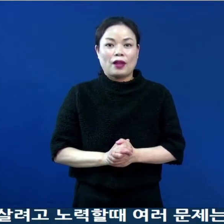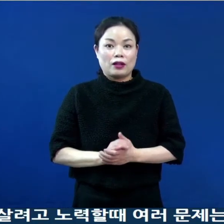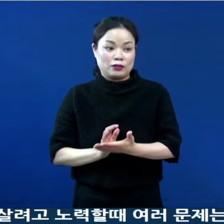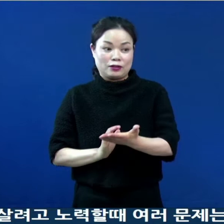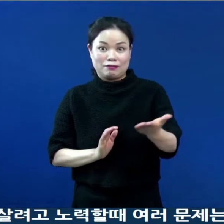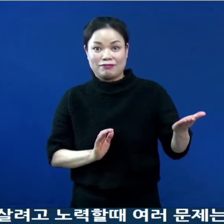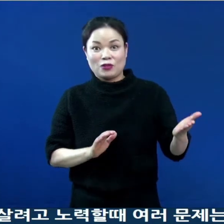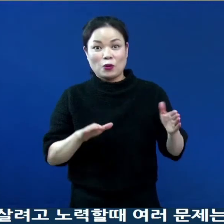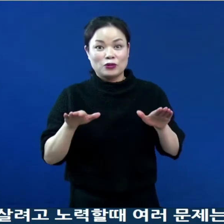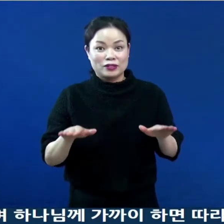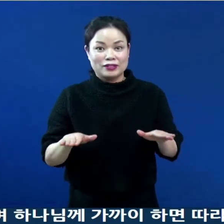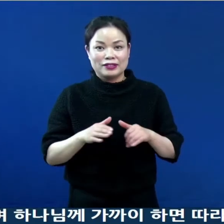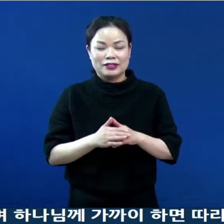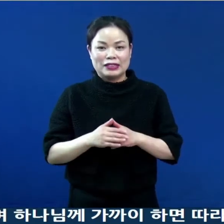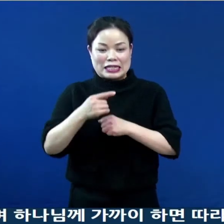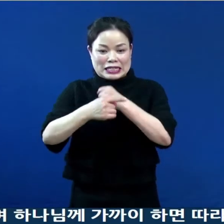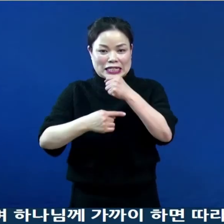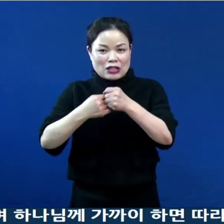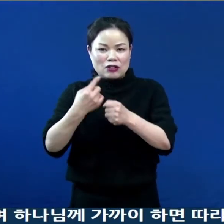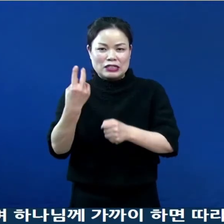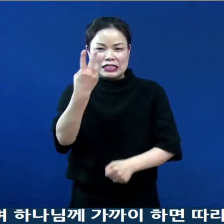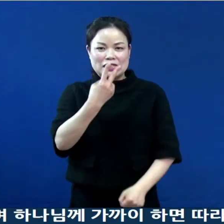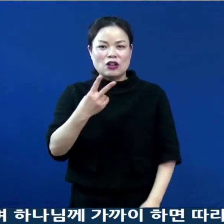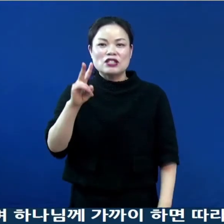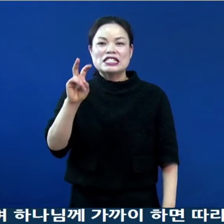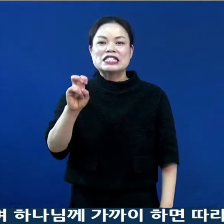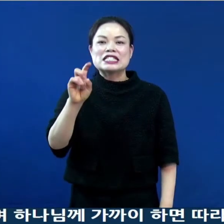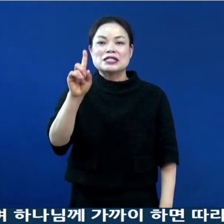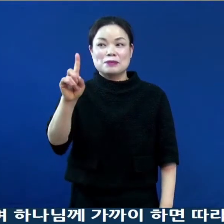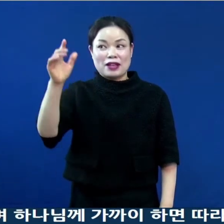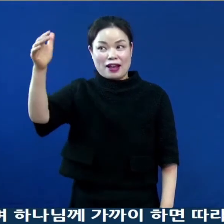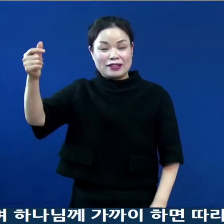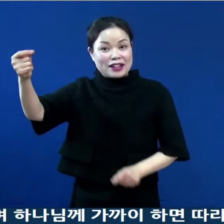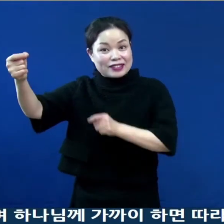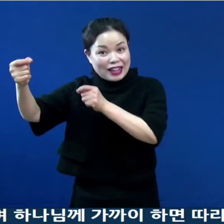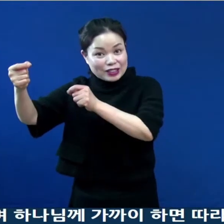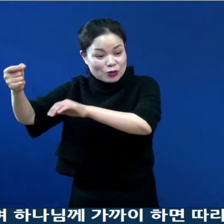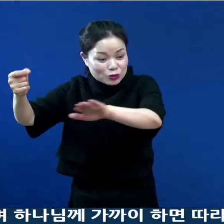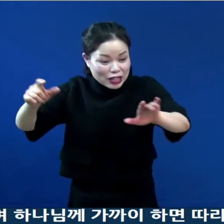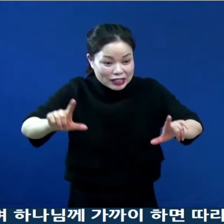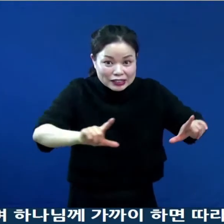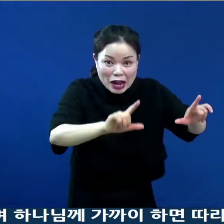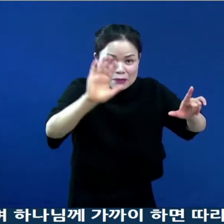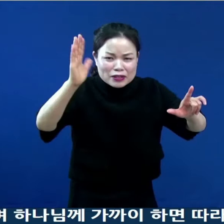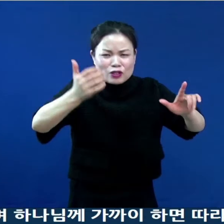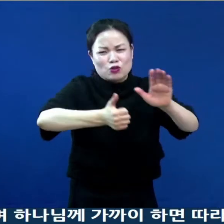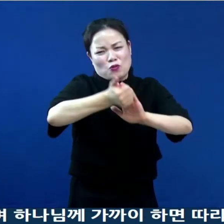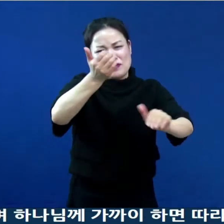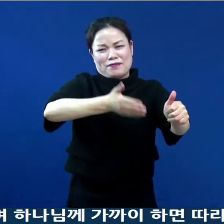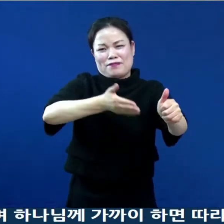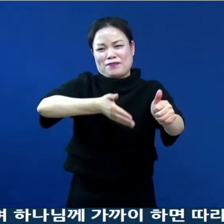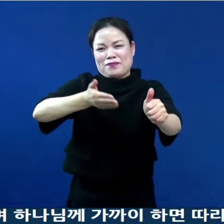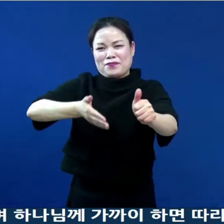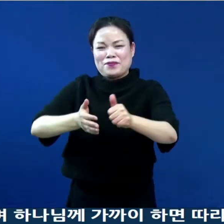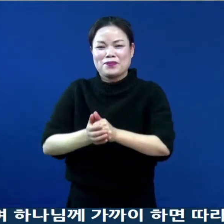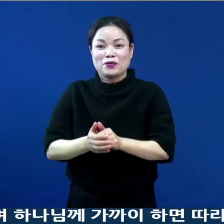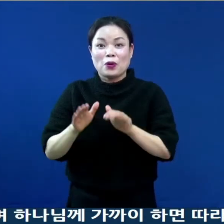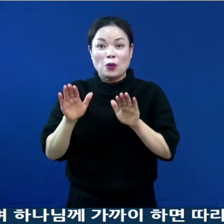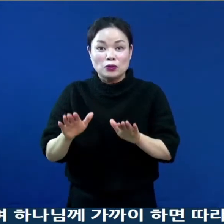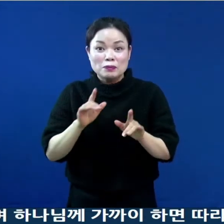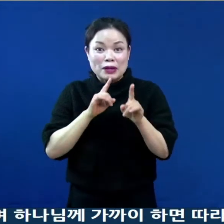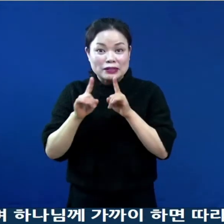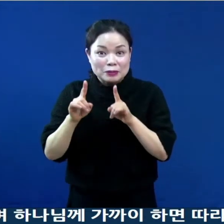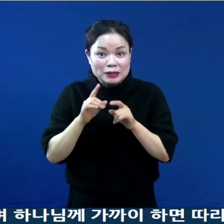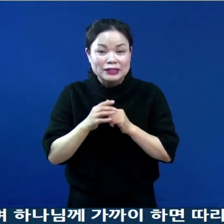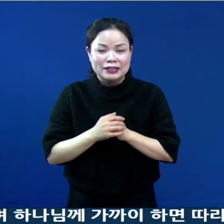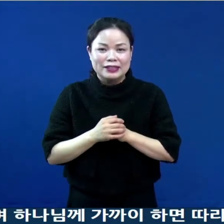여러분, 올 한 해 2021년 하나님을 가까이 하는 우리들의 삶이 되기를 소망합니다. 그래서 오늘 이